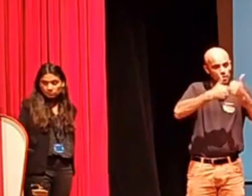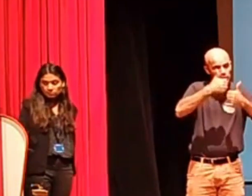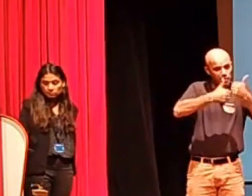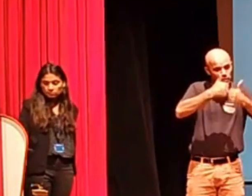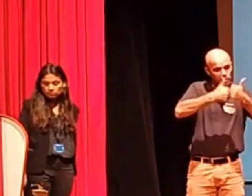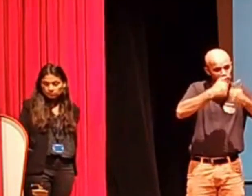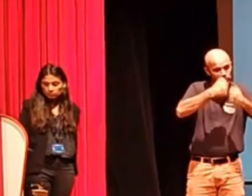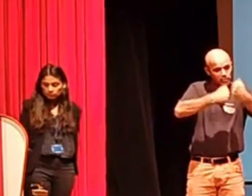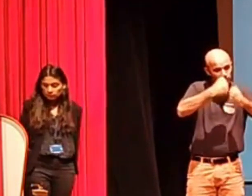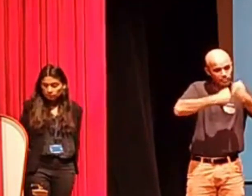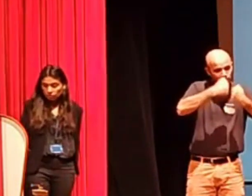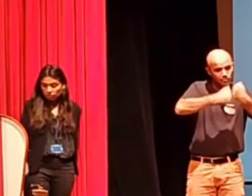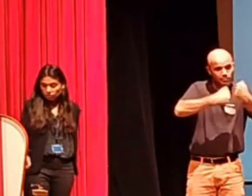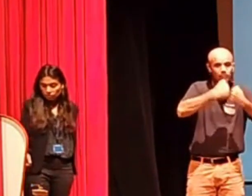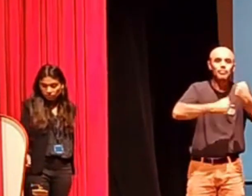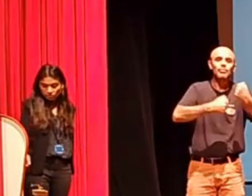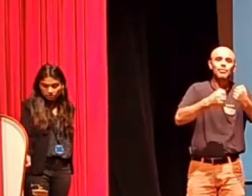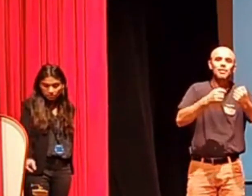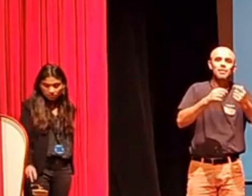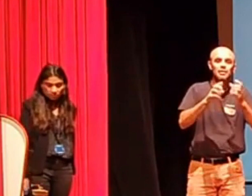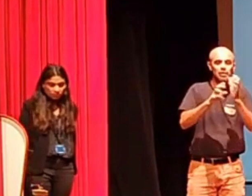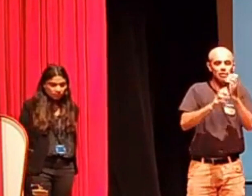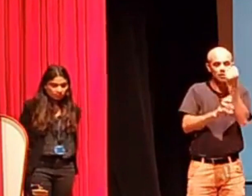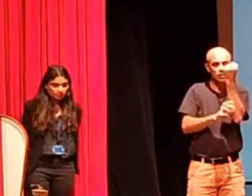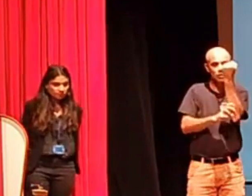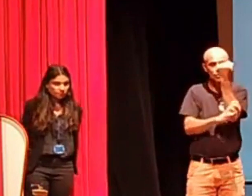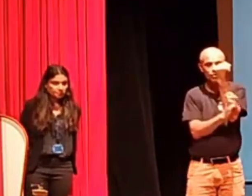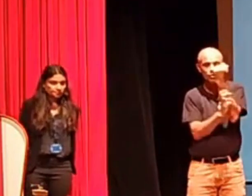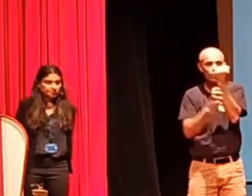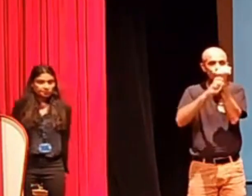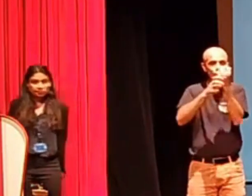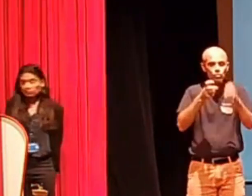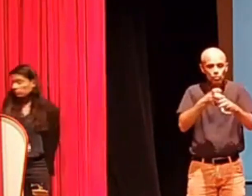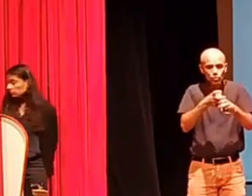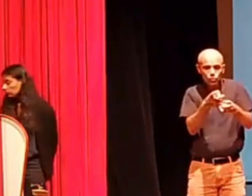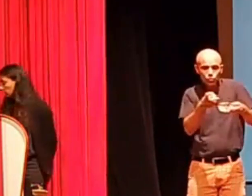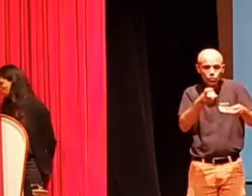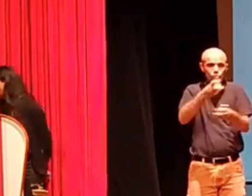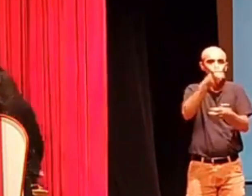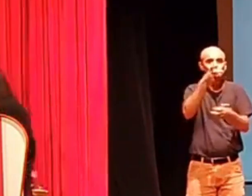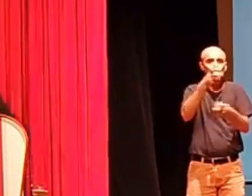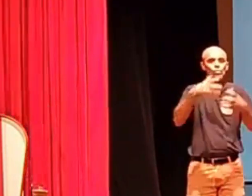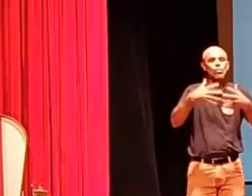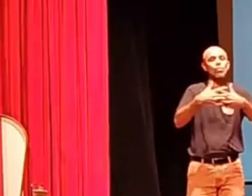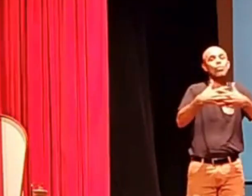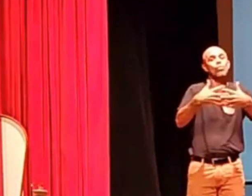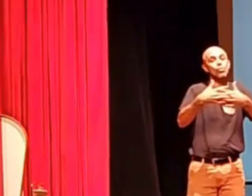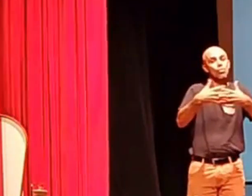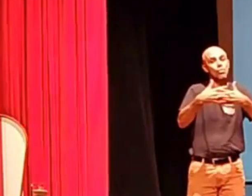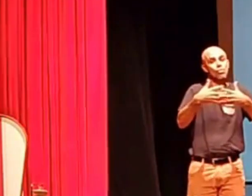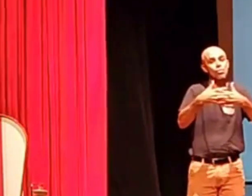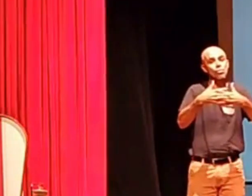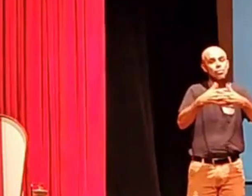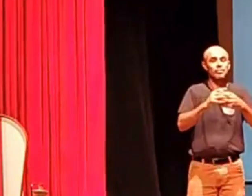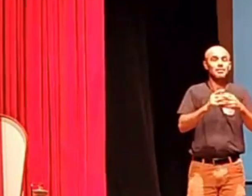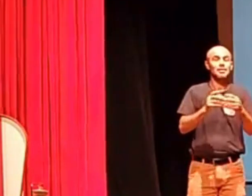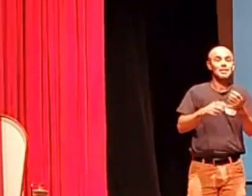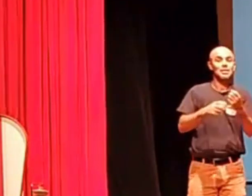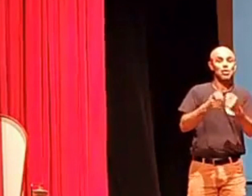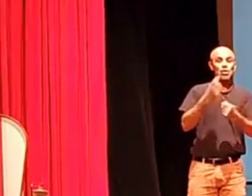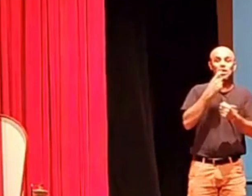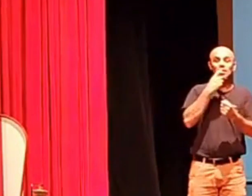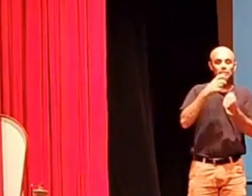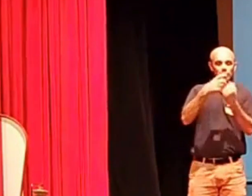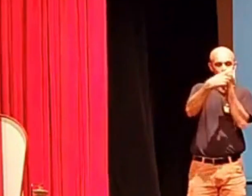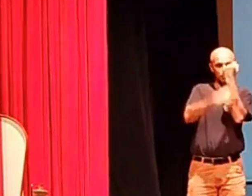Mas desvio postural é uma coisa, quando é mais relacionado à musculatura, e desvio na coluna é quando você